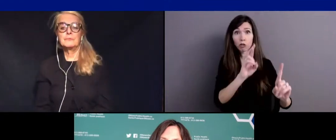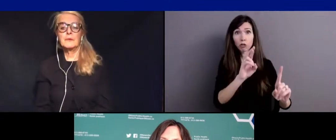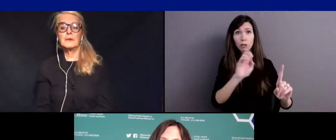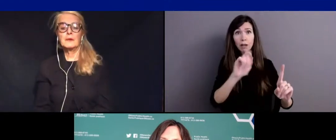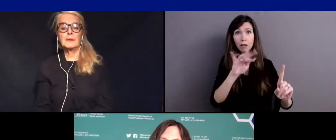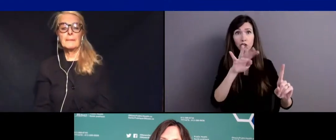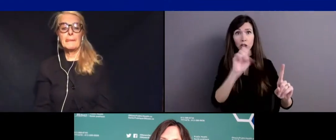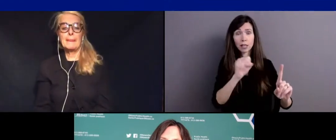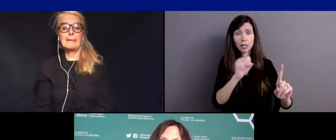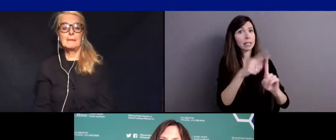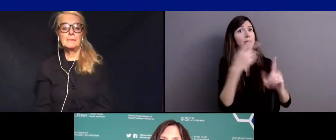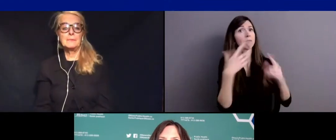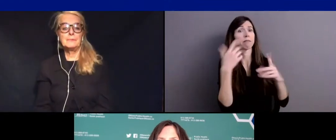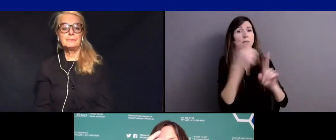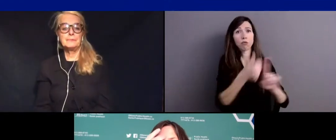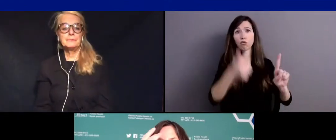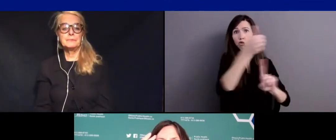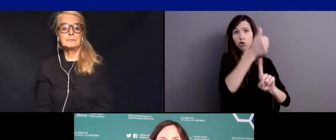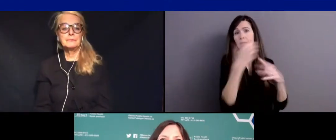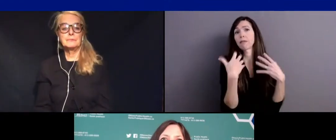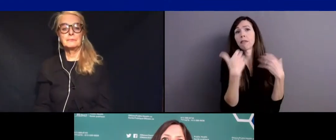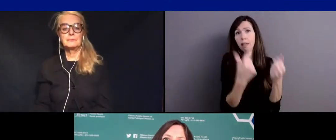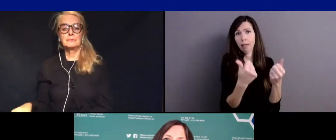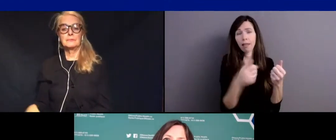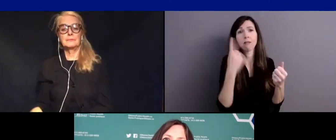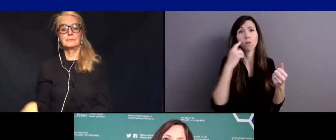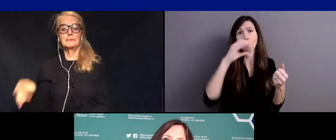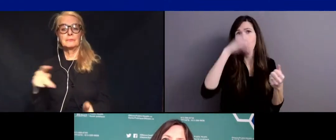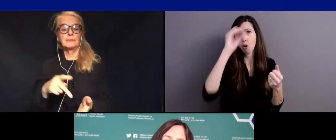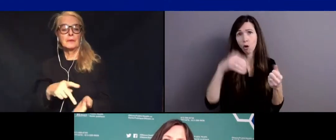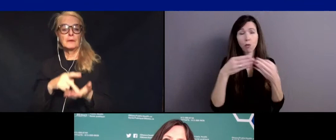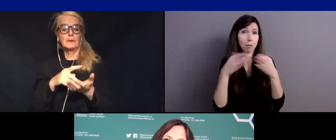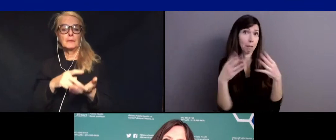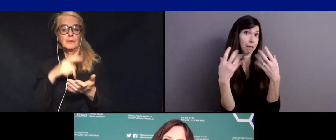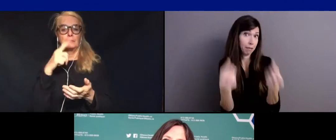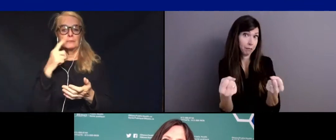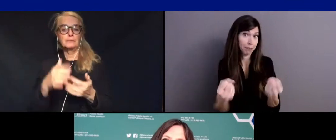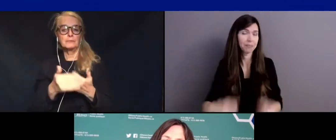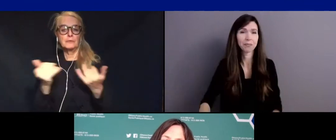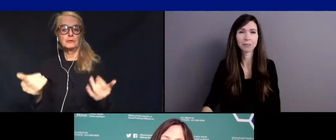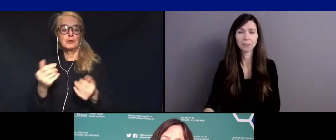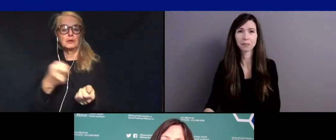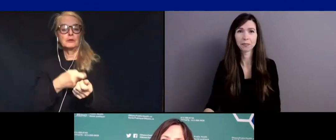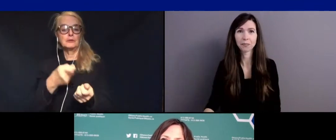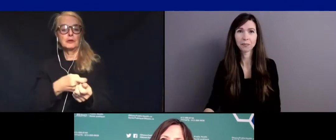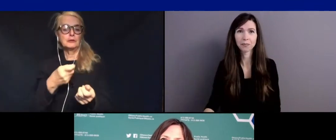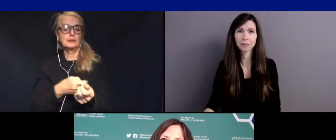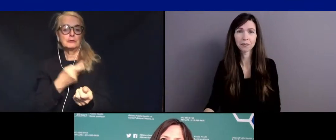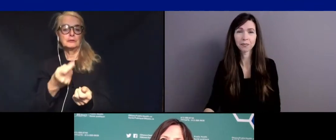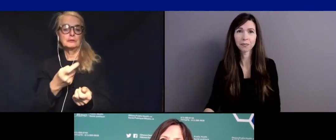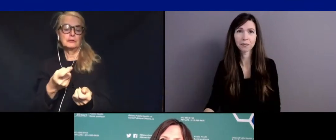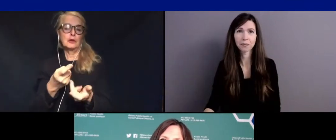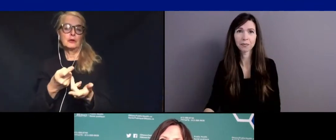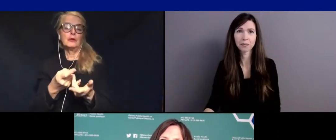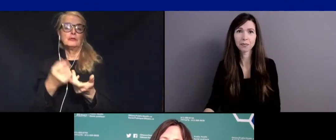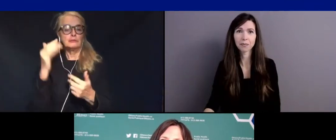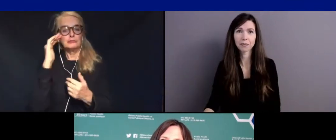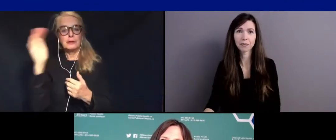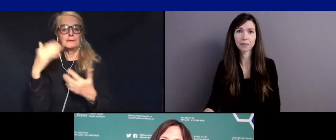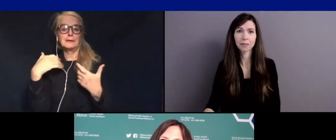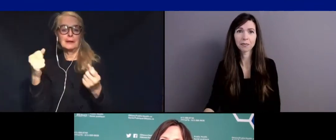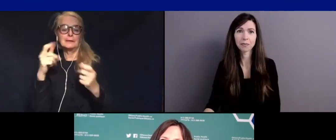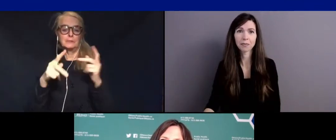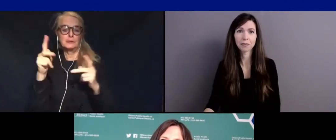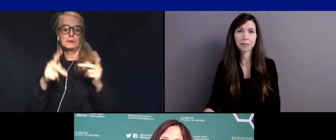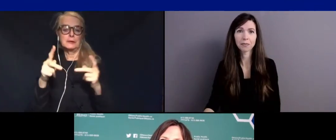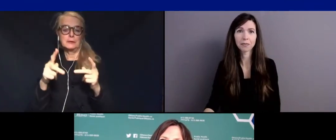of Health at Ottawa Public Health. Notre porte-parole aujourd'hui est la Dr. Vera Etches, médecin-chef en santé publique de Santé publique Ottawa. Je